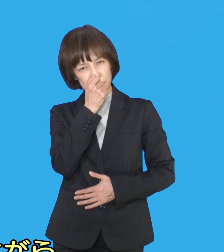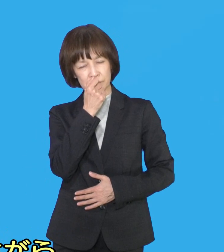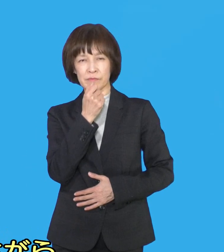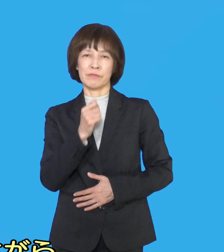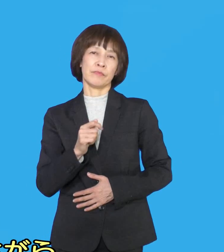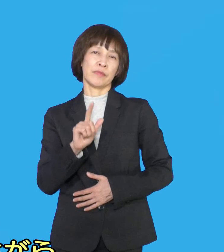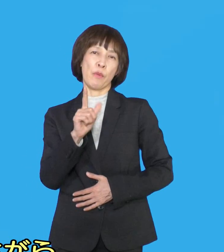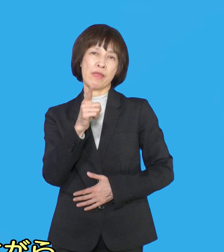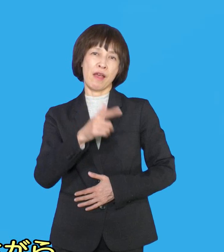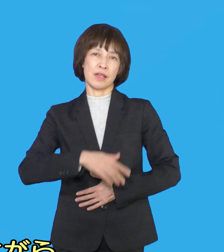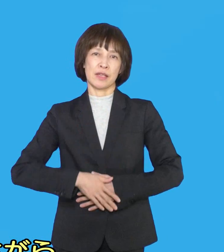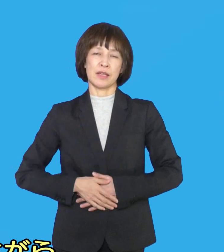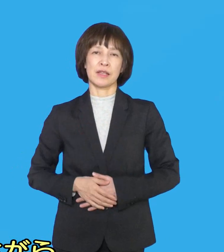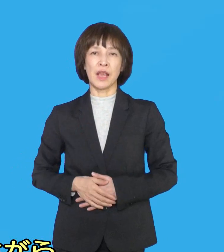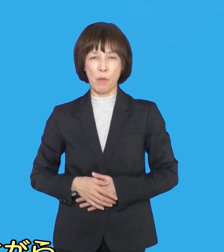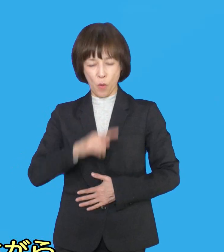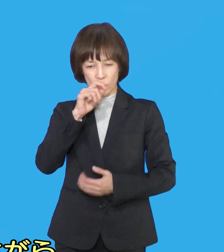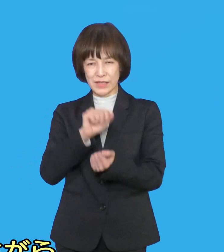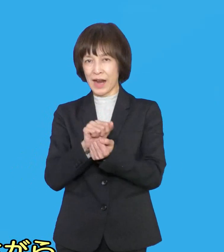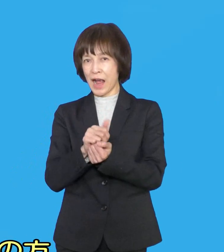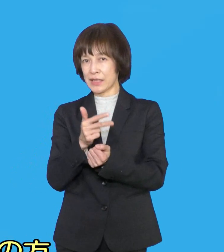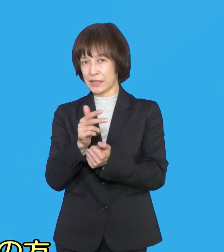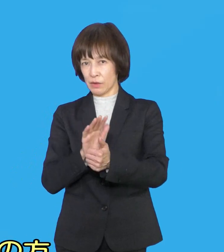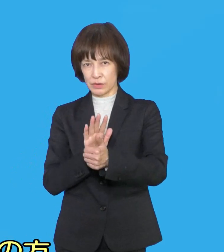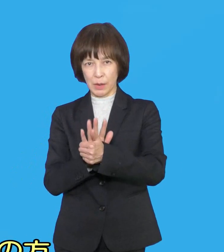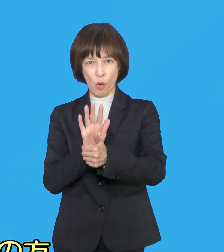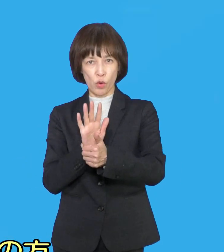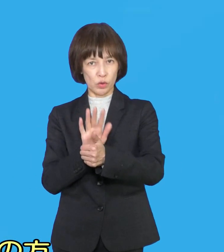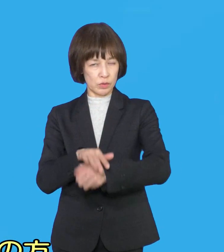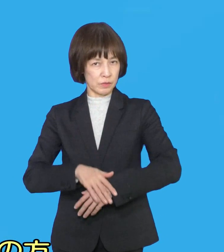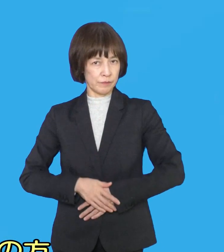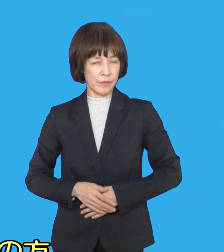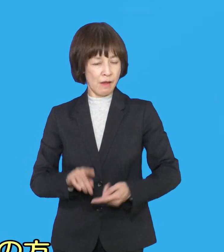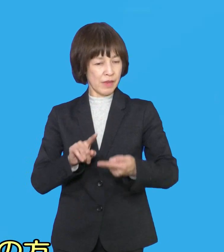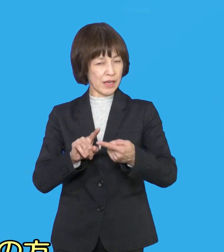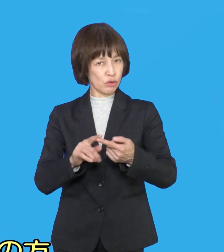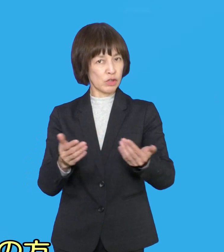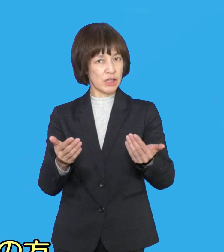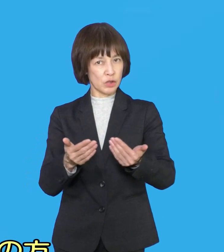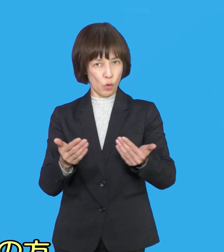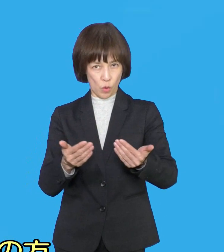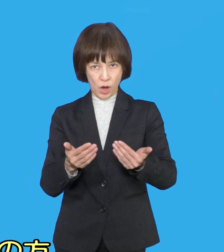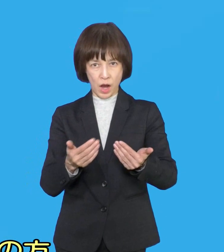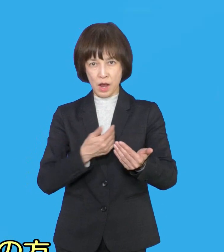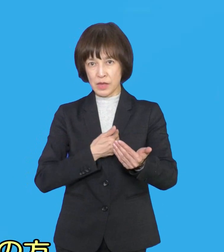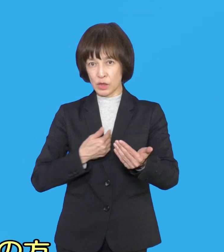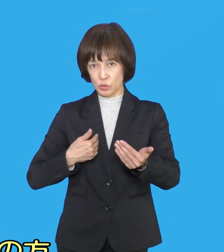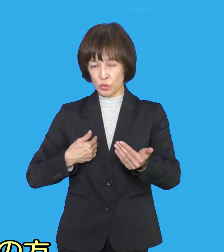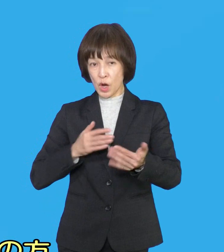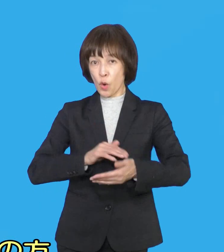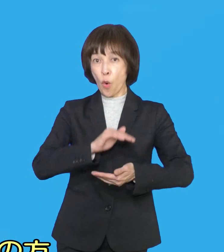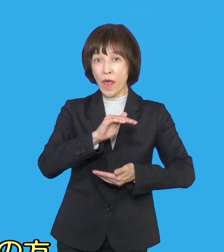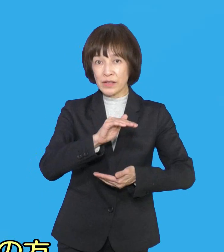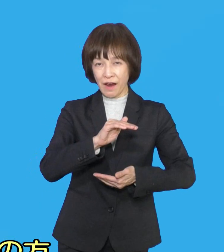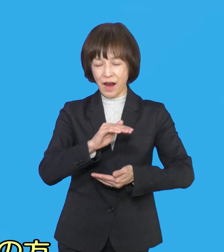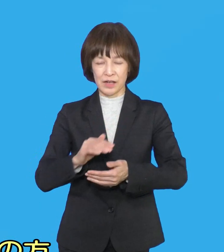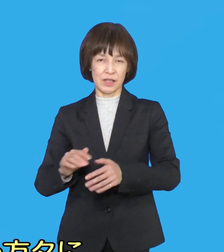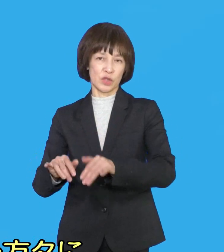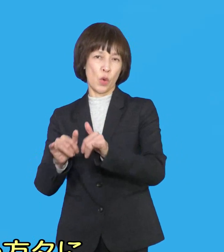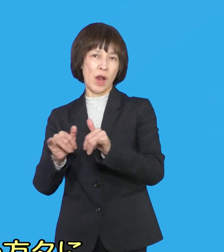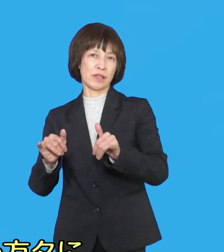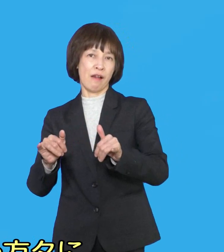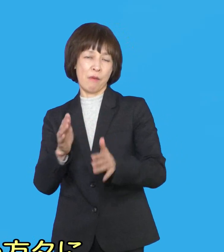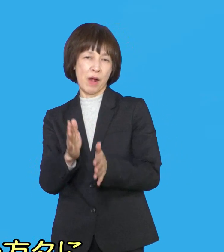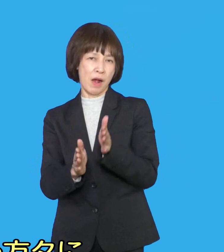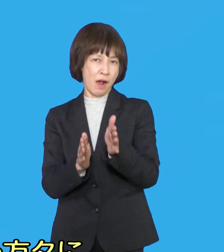んが、堺市としてもサポートをしながら適切に高齢者の方、そして障害者の方、